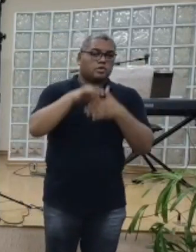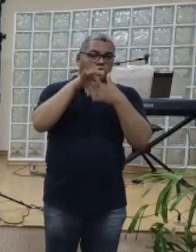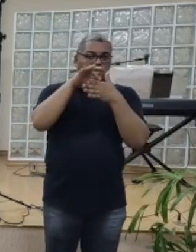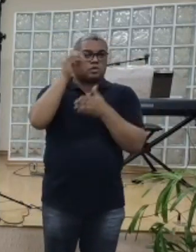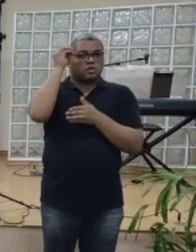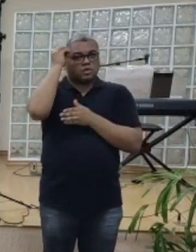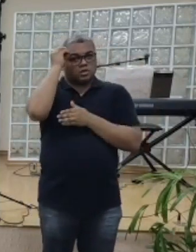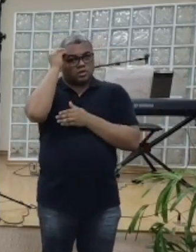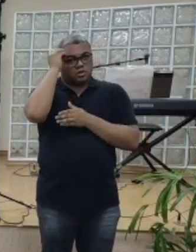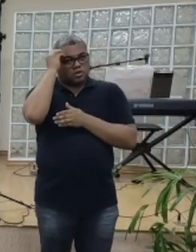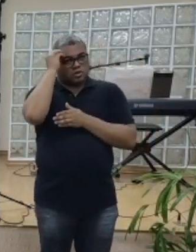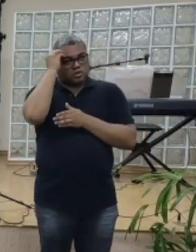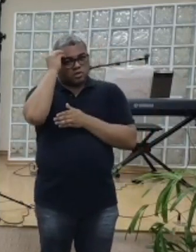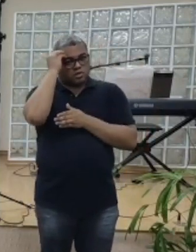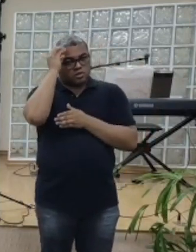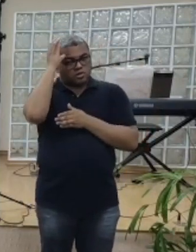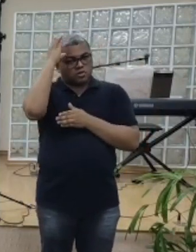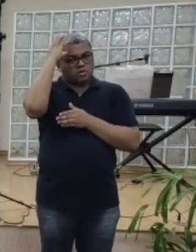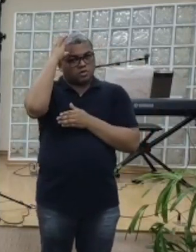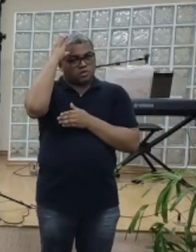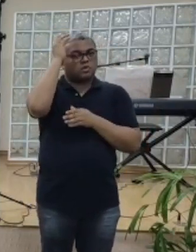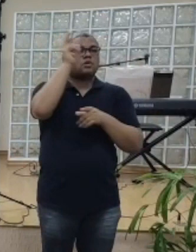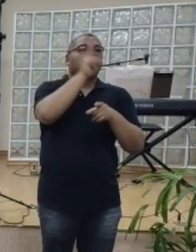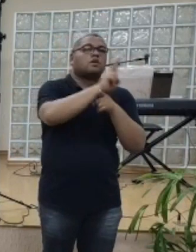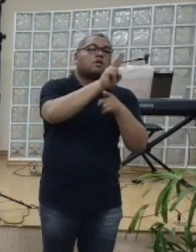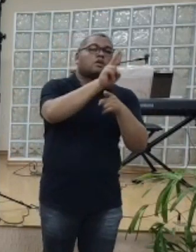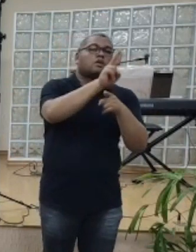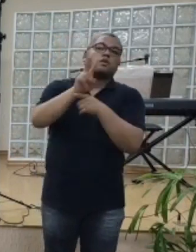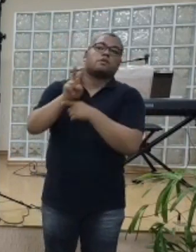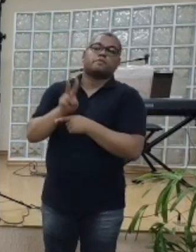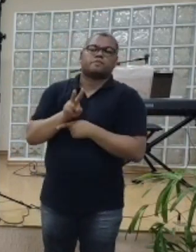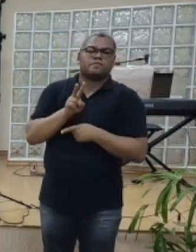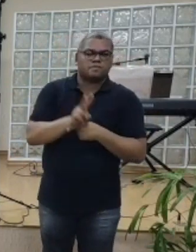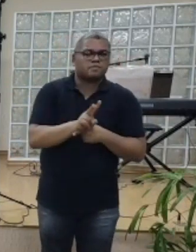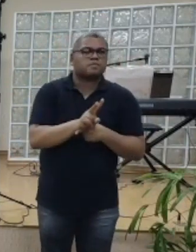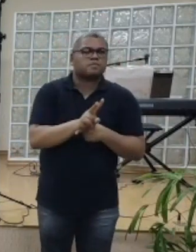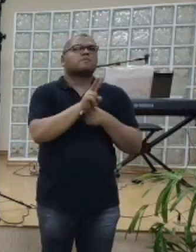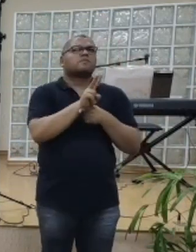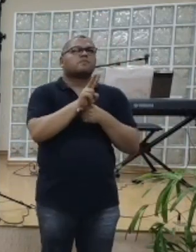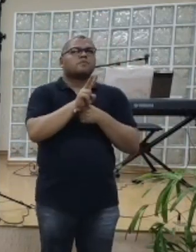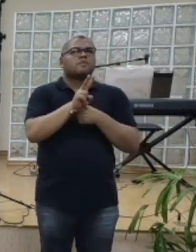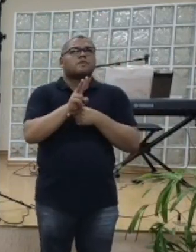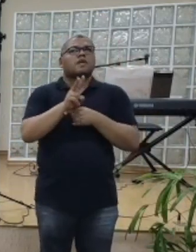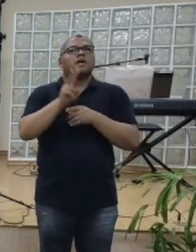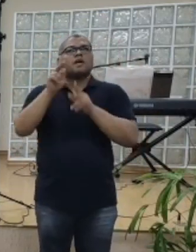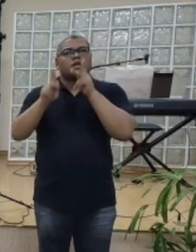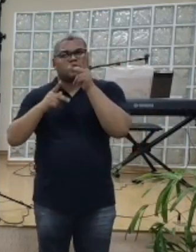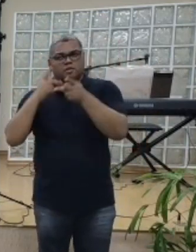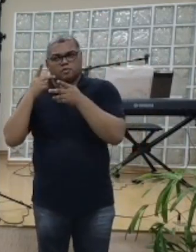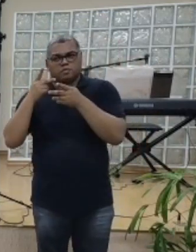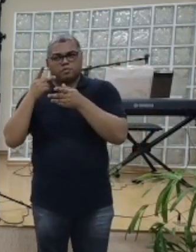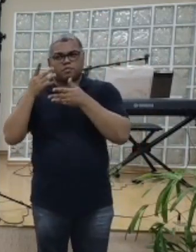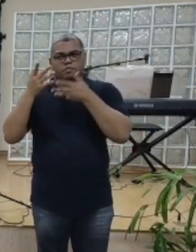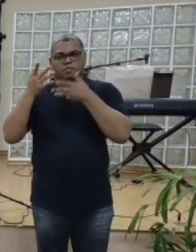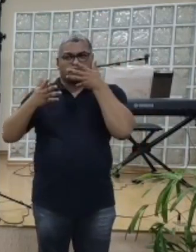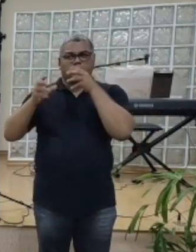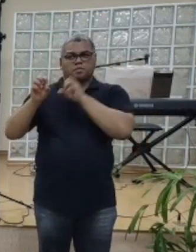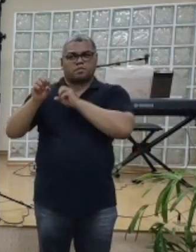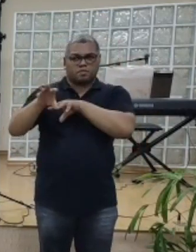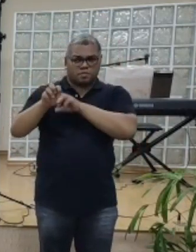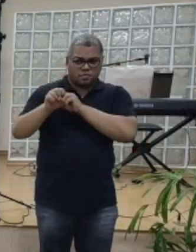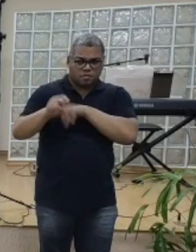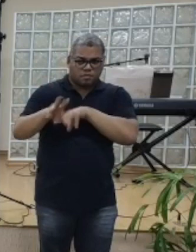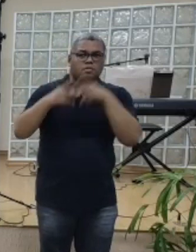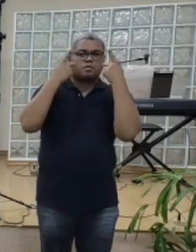consciente e zelosa das atividades da igreja, do ensino, da pregação bíblica pura, mas também